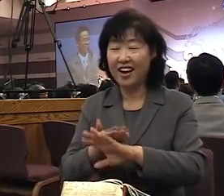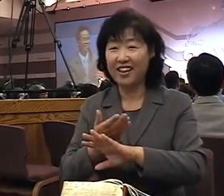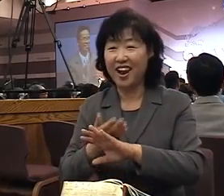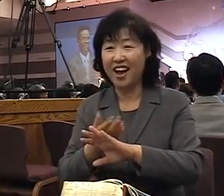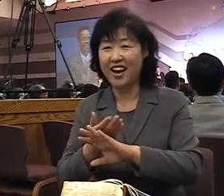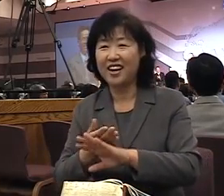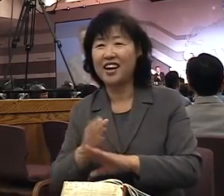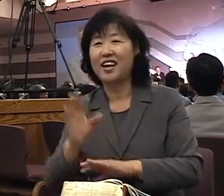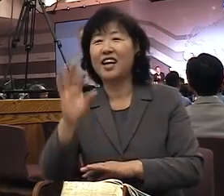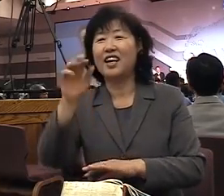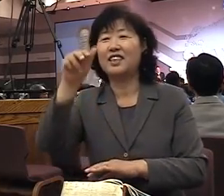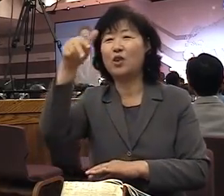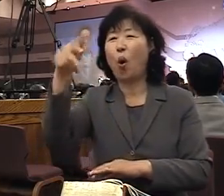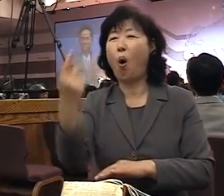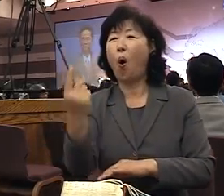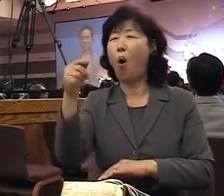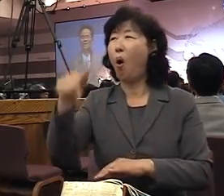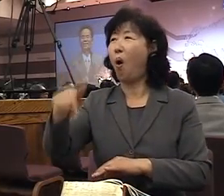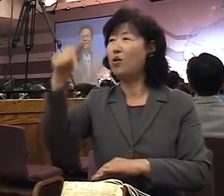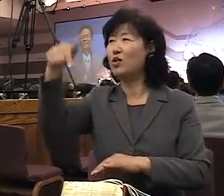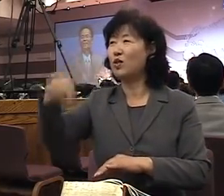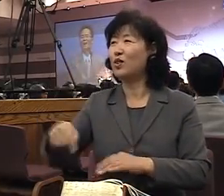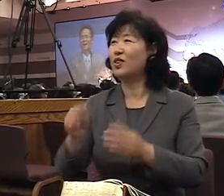한번 할까요?